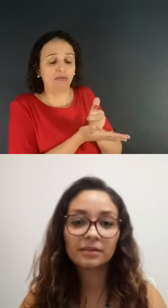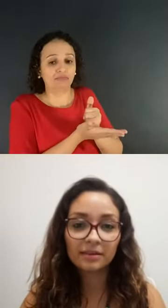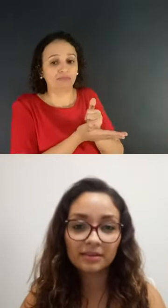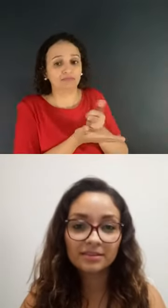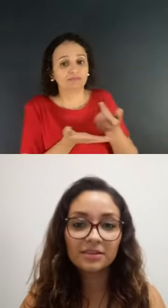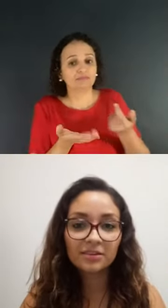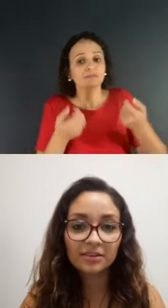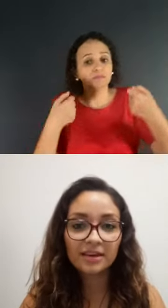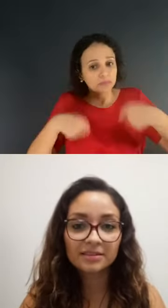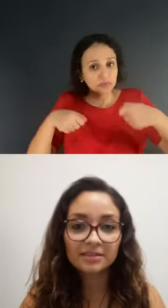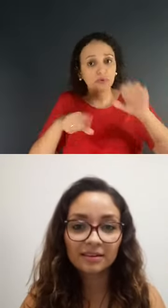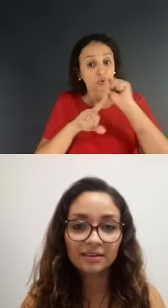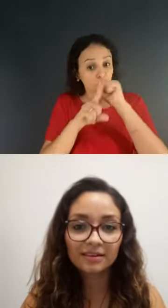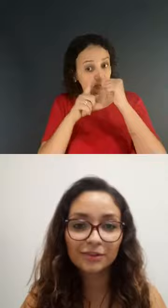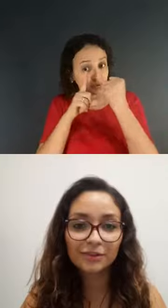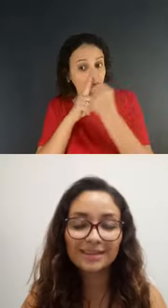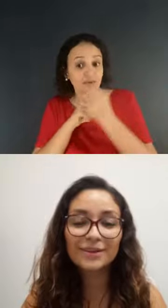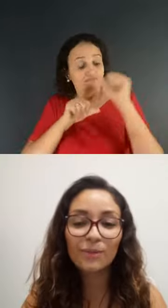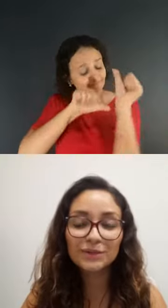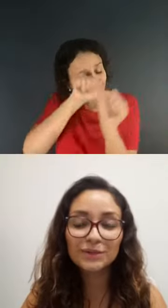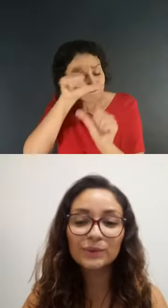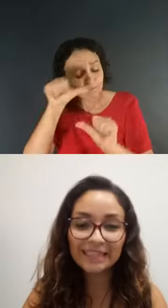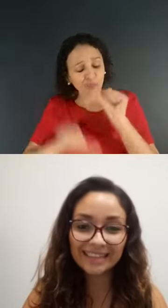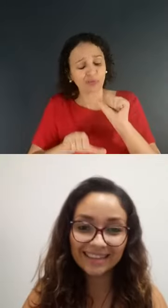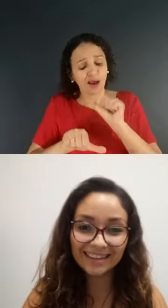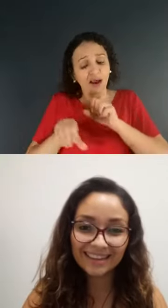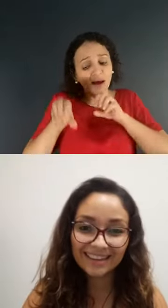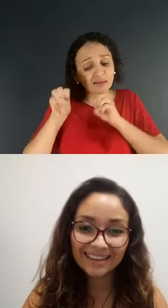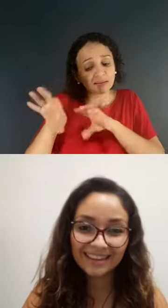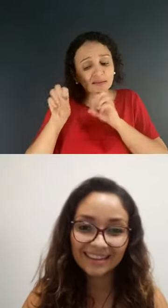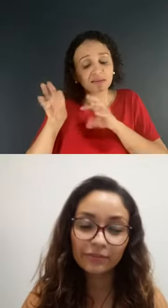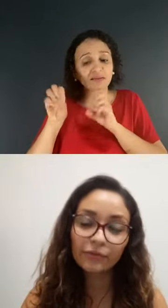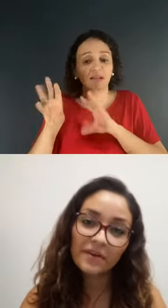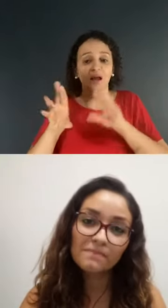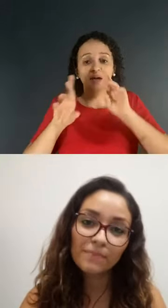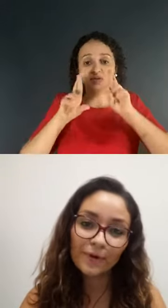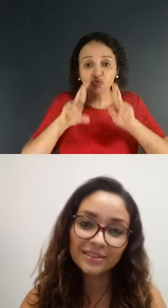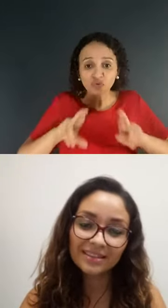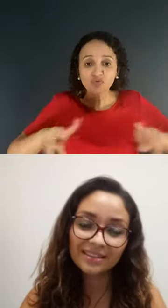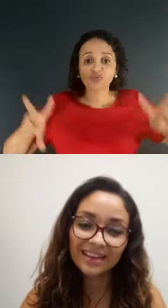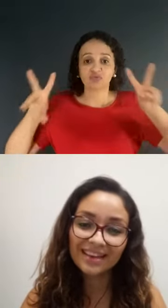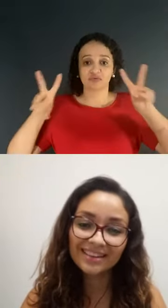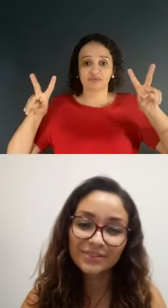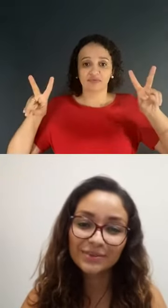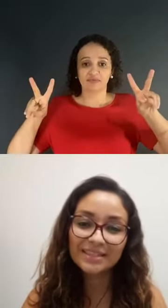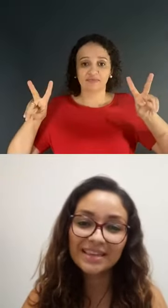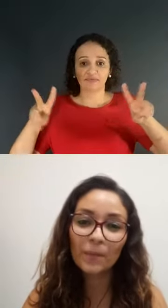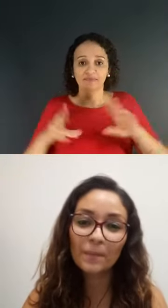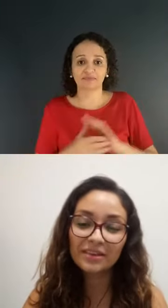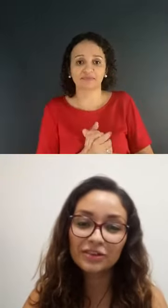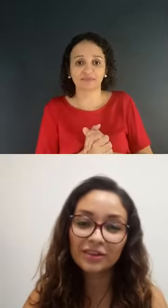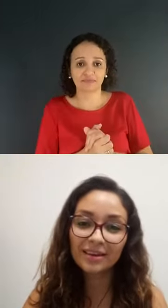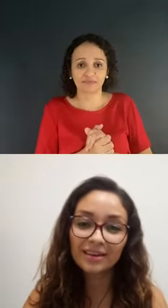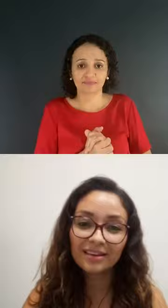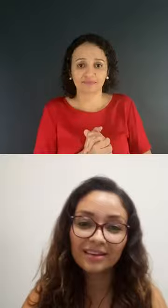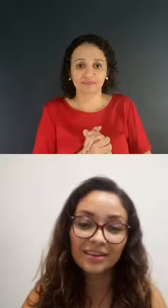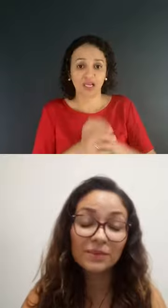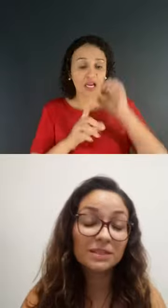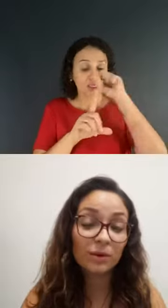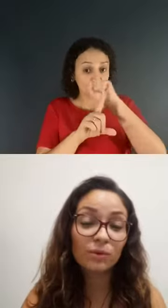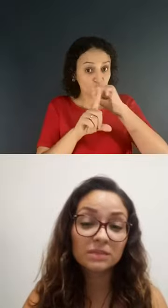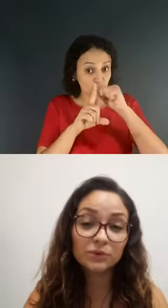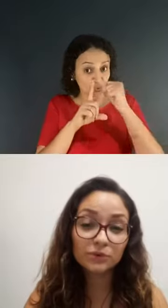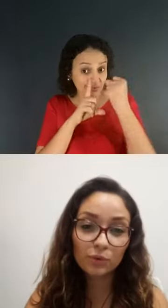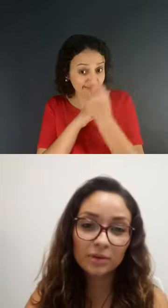Infelizmente, existe essa educação masculina que foi imposta, né, socialmente,